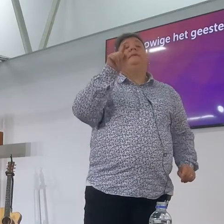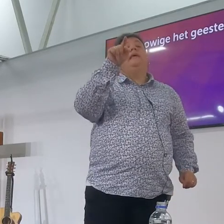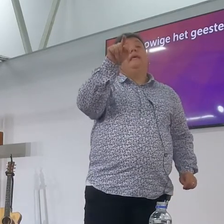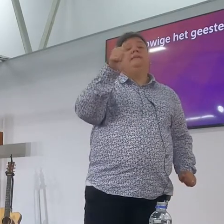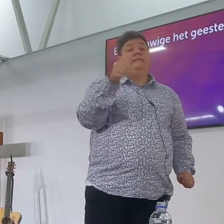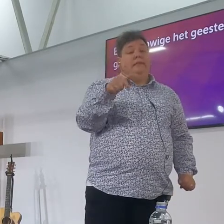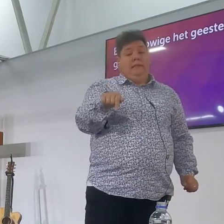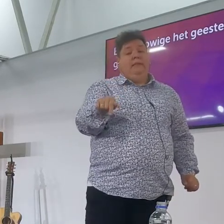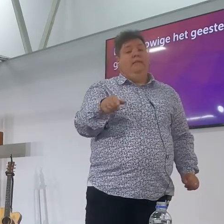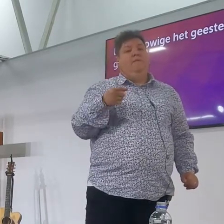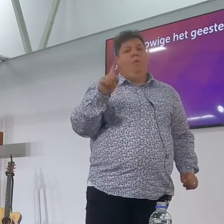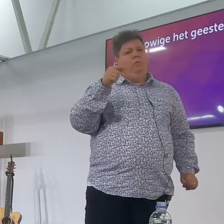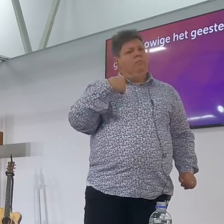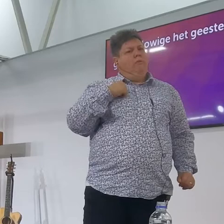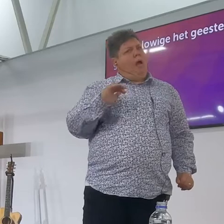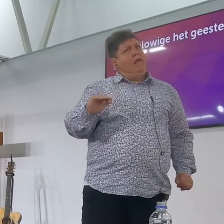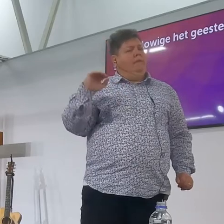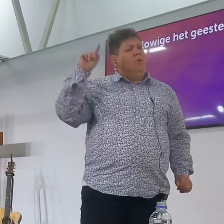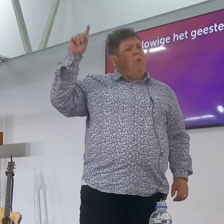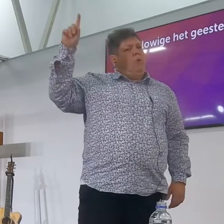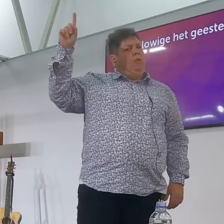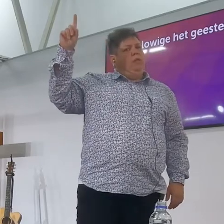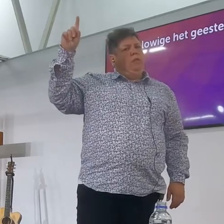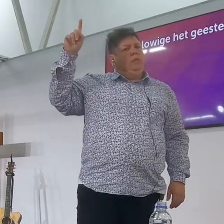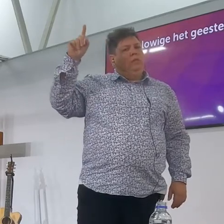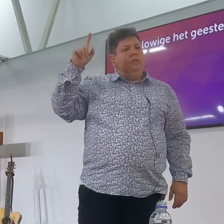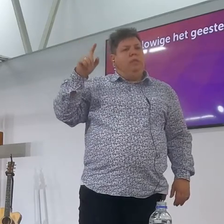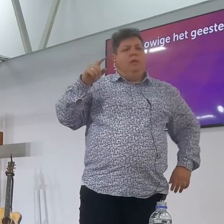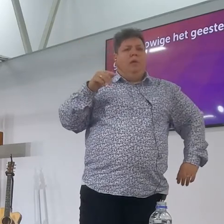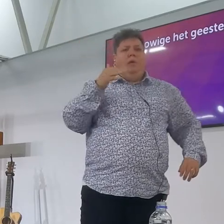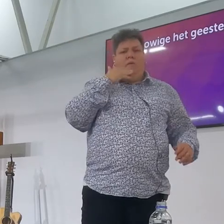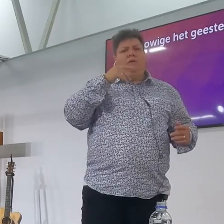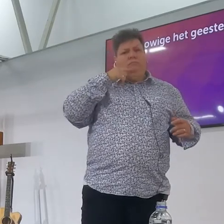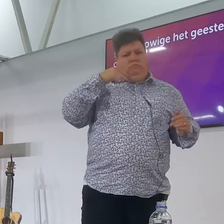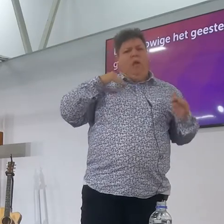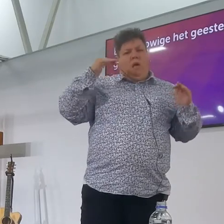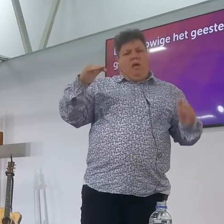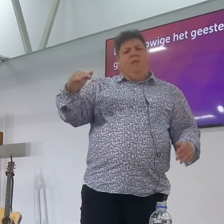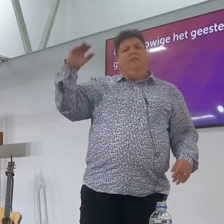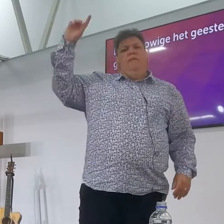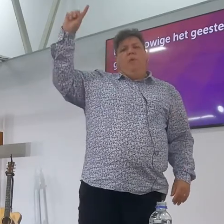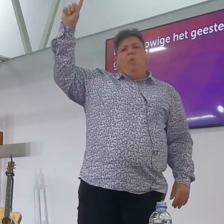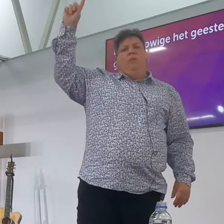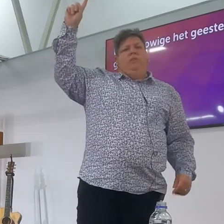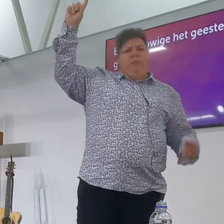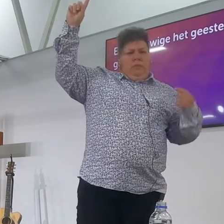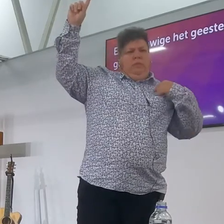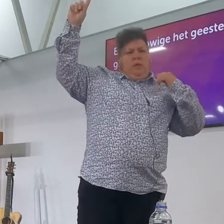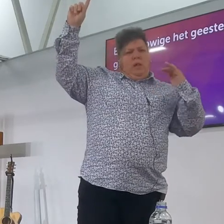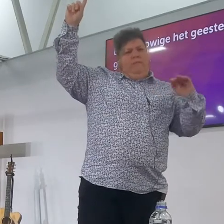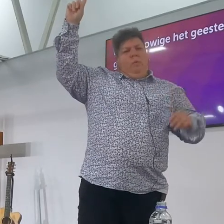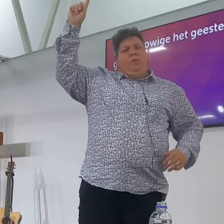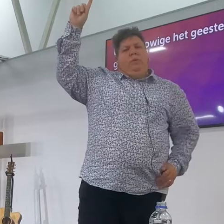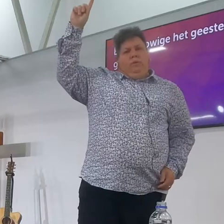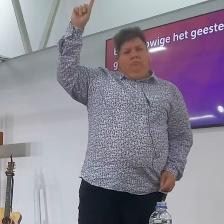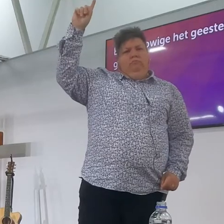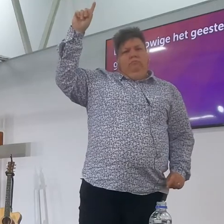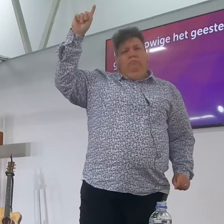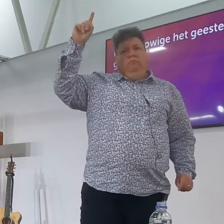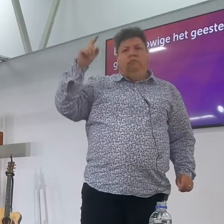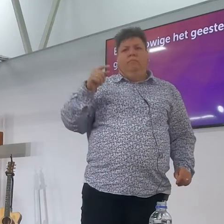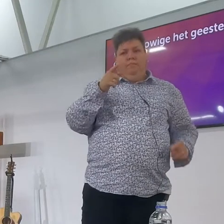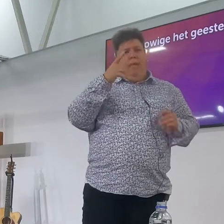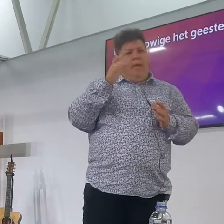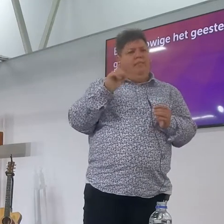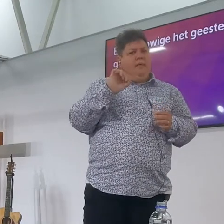sit vanoggend en jy's 'n kind van die Here, moet ek gaan kyk, wie van julle sê ek is werklik 'n kind van die Here, ek weet ek is lief vir die Here, steek op die hande. Want dan het jy gawe,